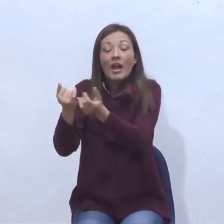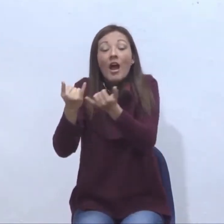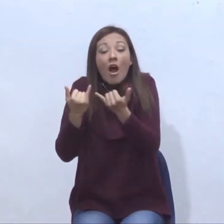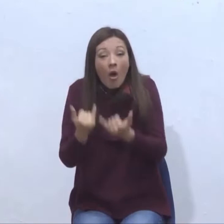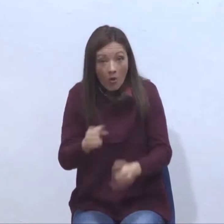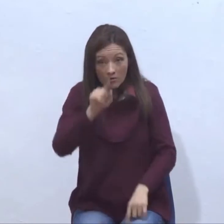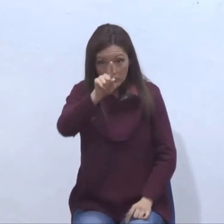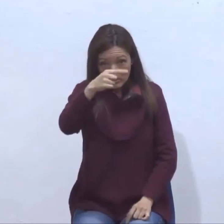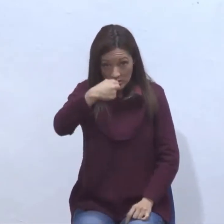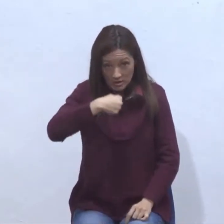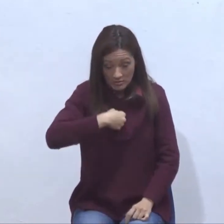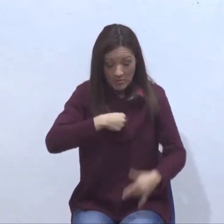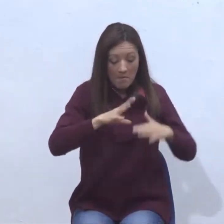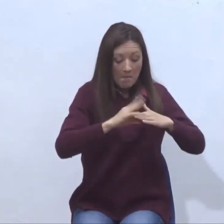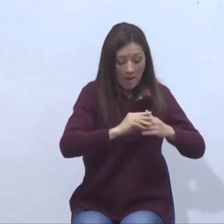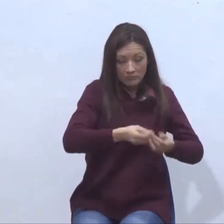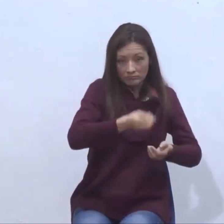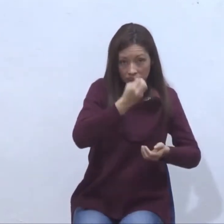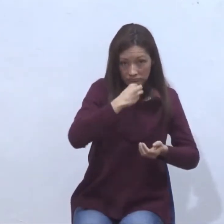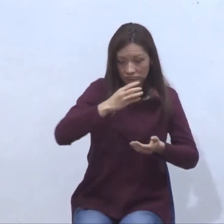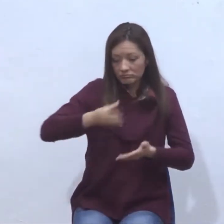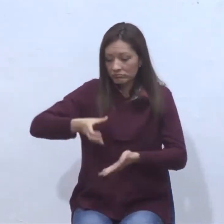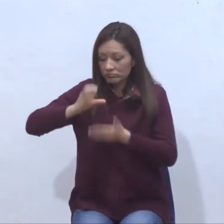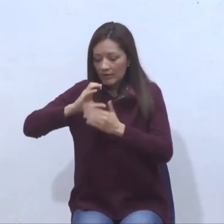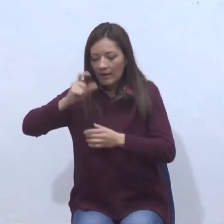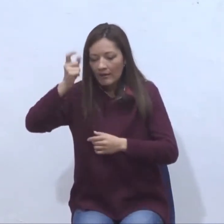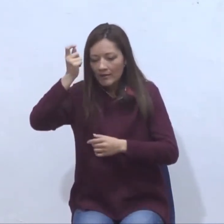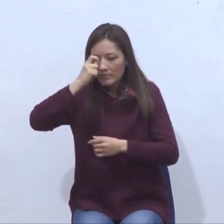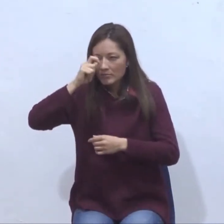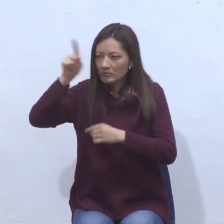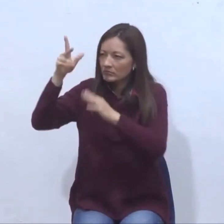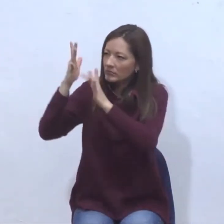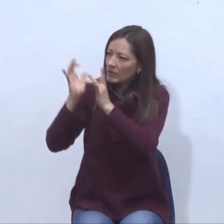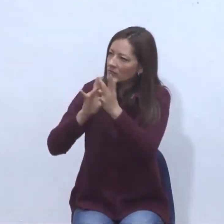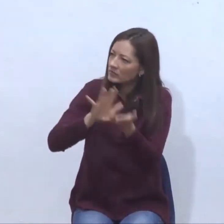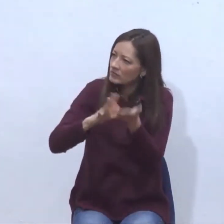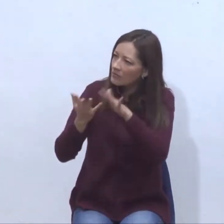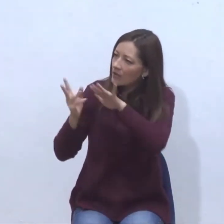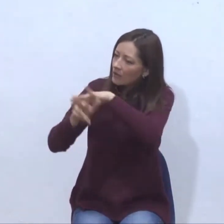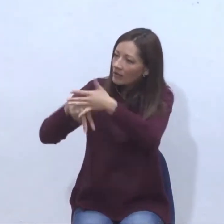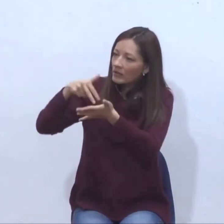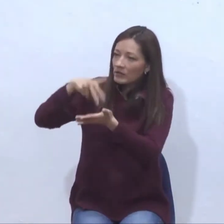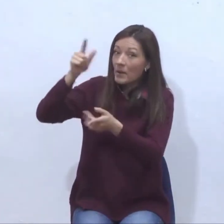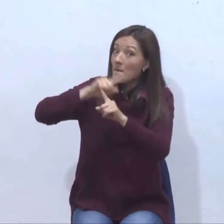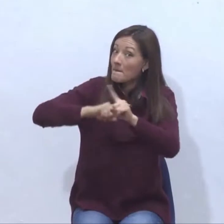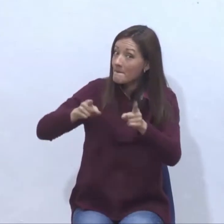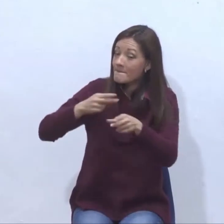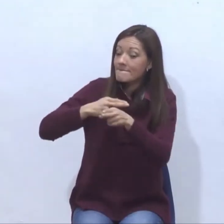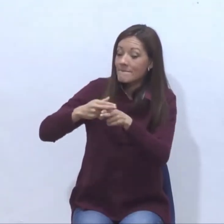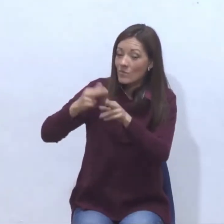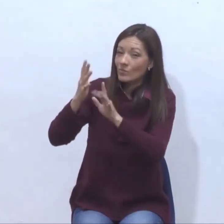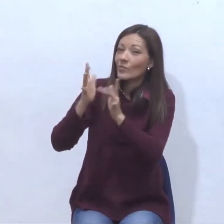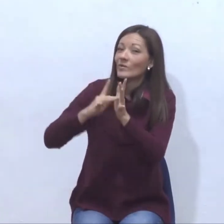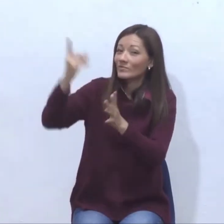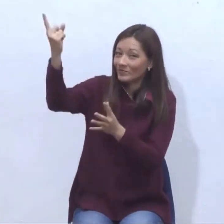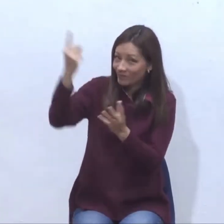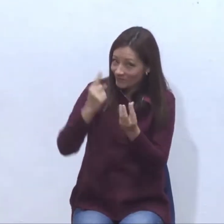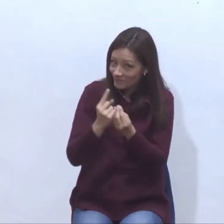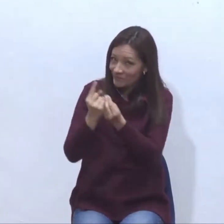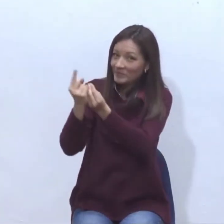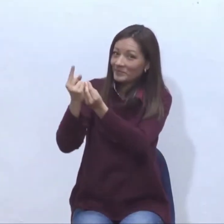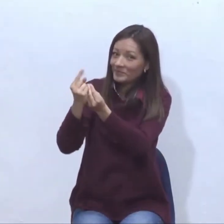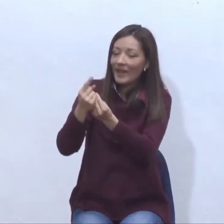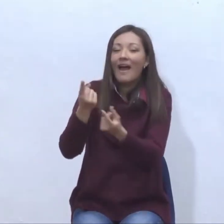cena, haciendo memoria de que Él murió, que Él resucitó, pero que Él volverá. Y por eso usted y